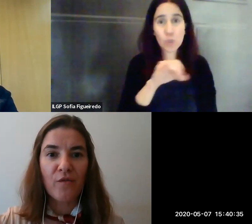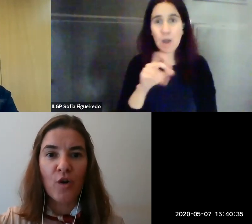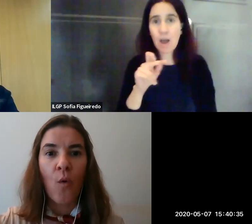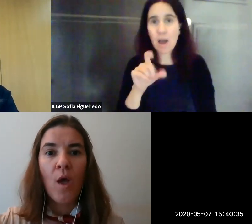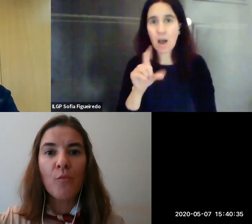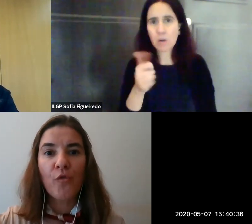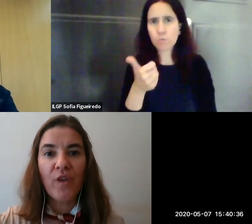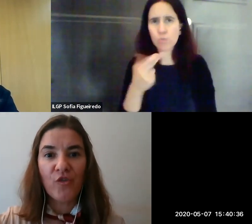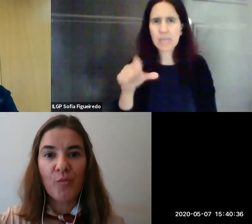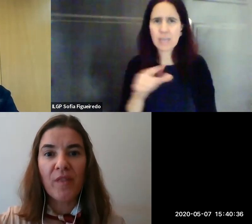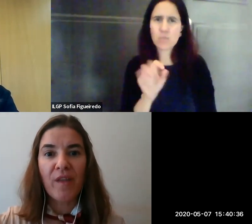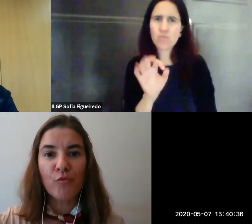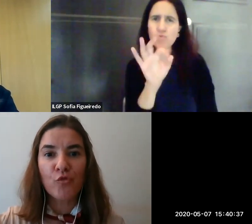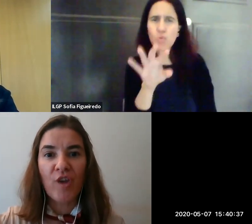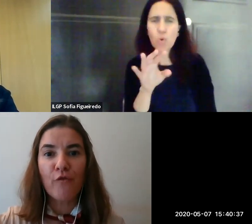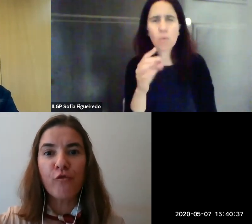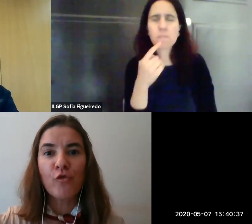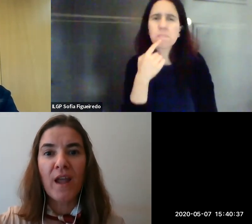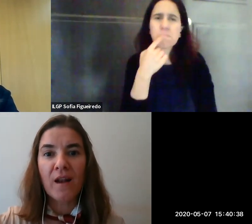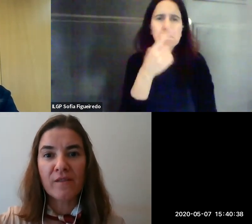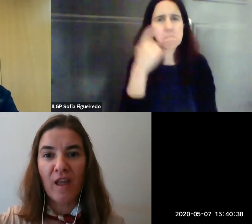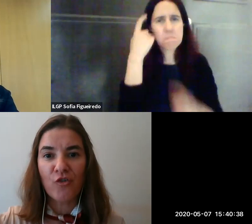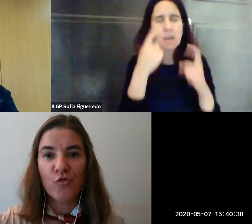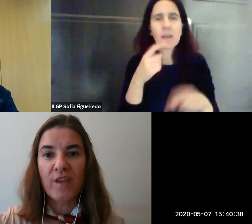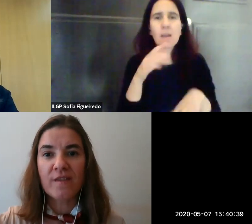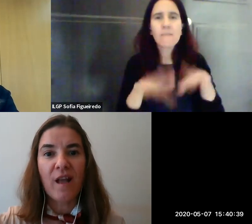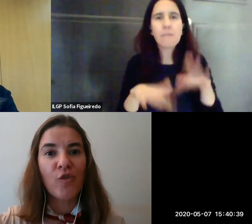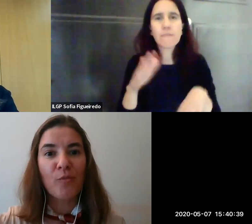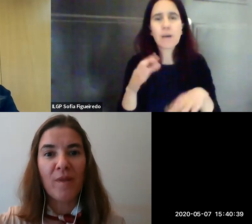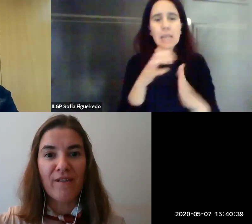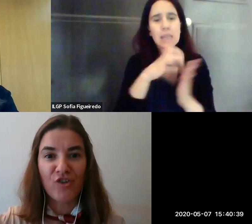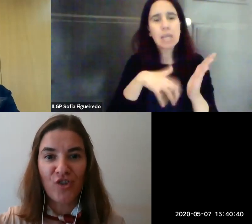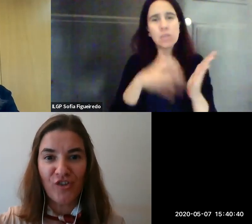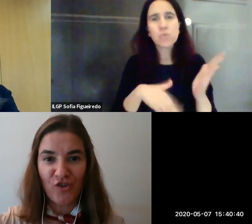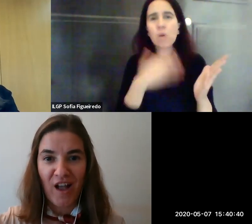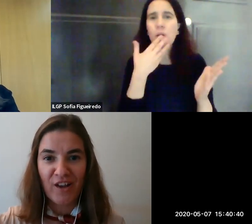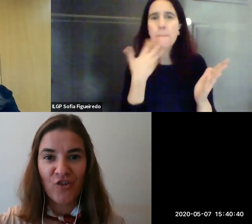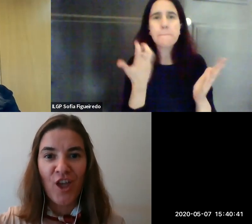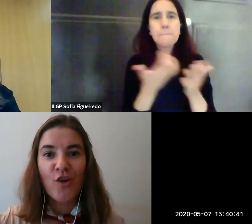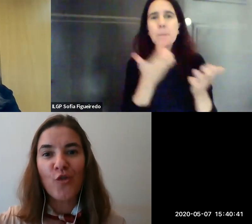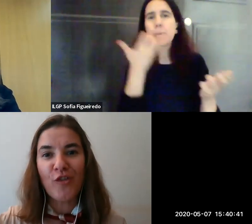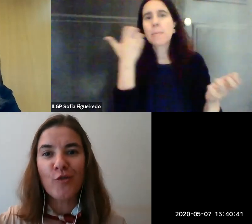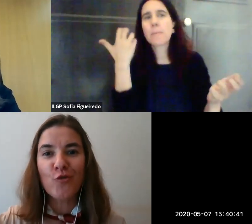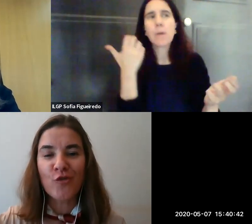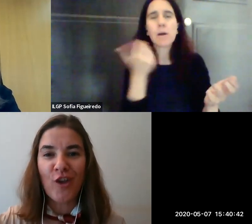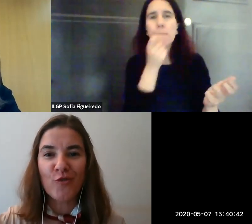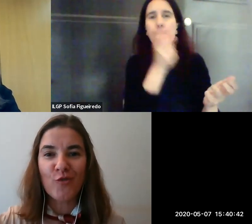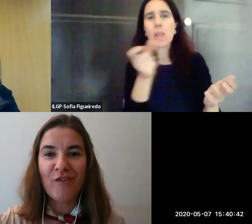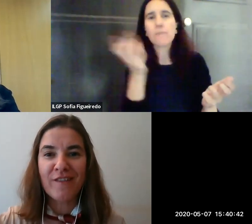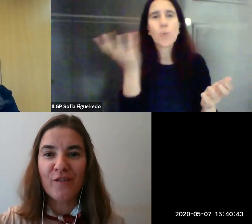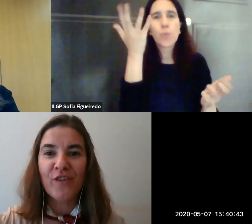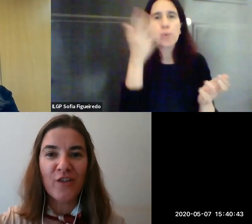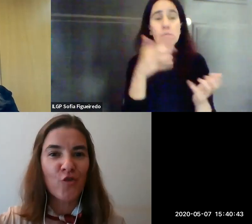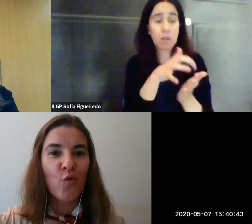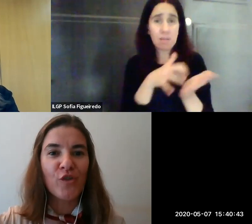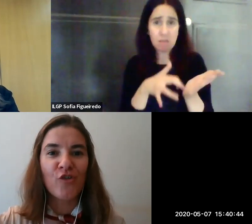que tem a ver com, por vezes perdemos-nos em florear textos, quiçá usando palavras ditas caras. Considero que os textos devem